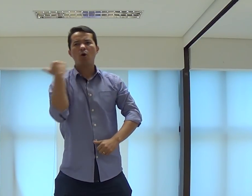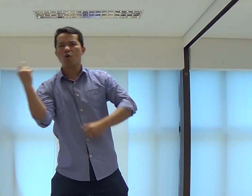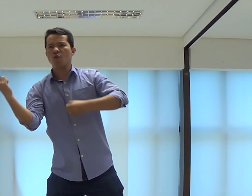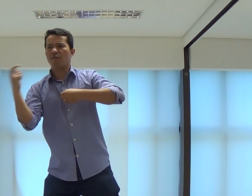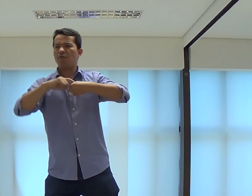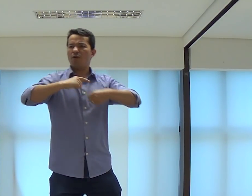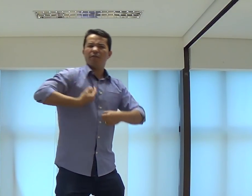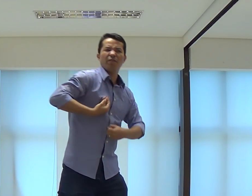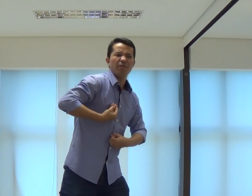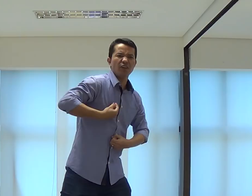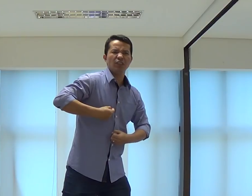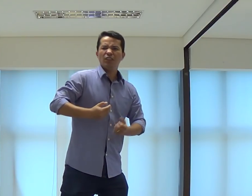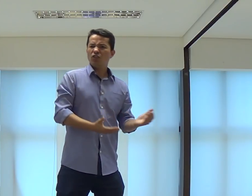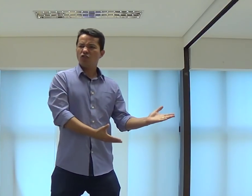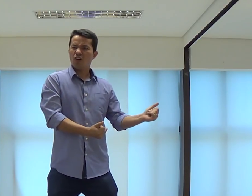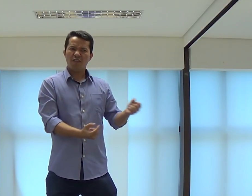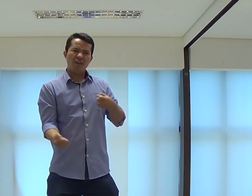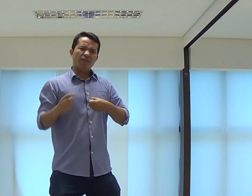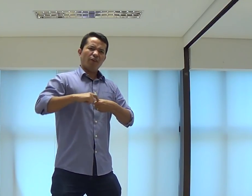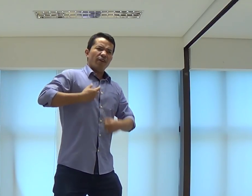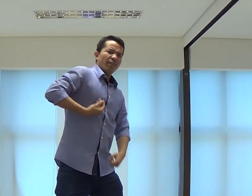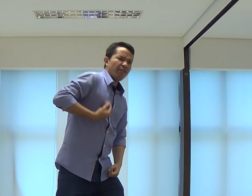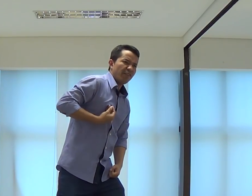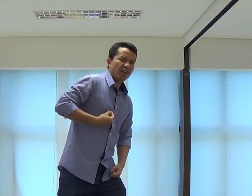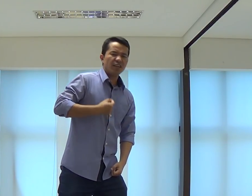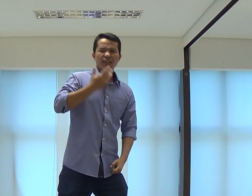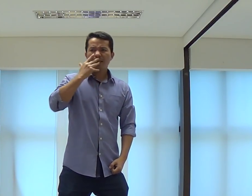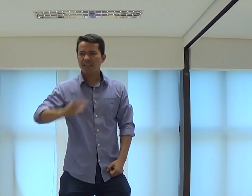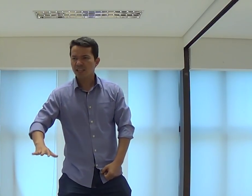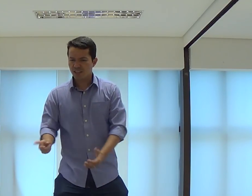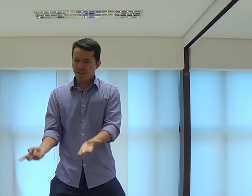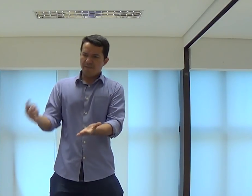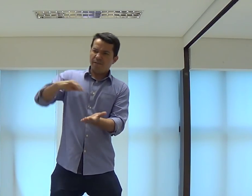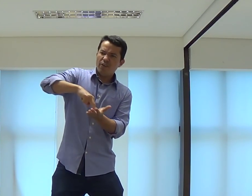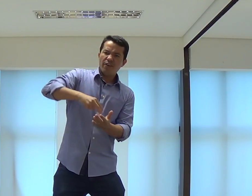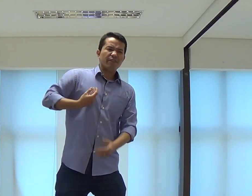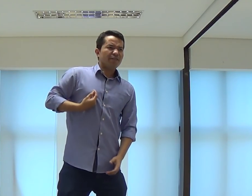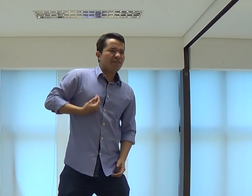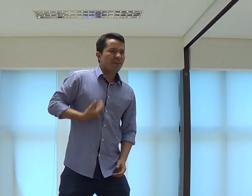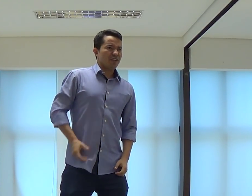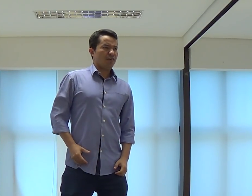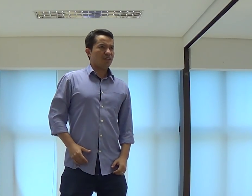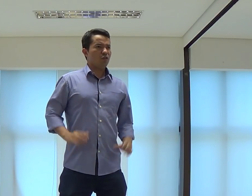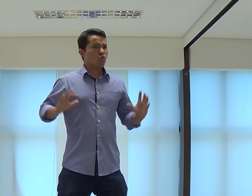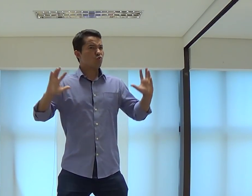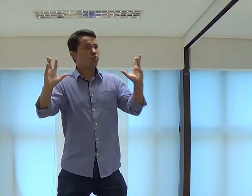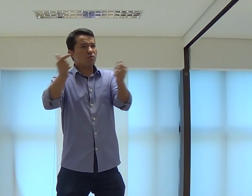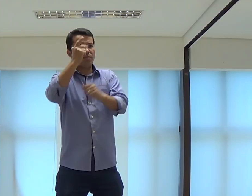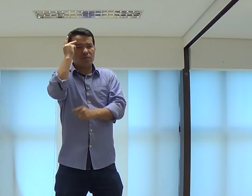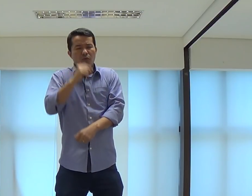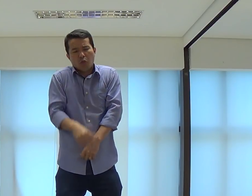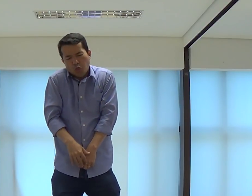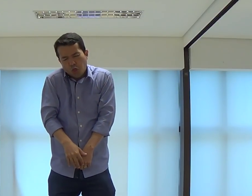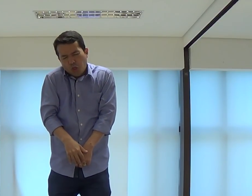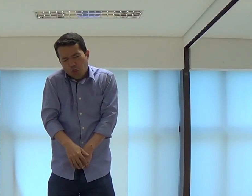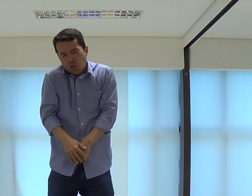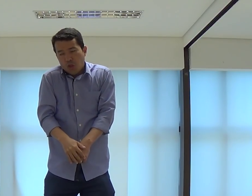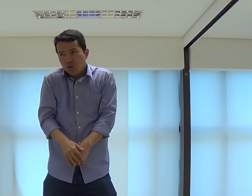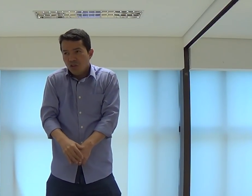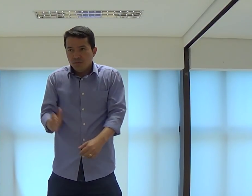curas, transformações, mortes, ressurreições. Né? As crianças que voltavam a viver, né? As pessoas lá